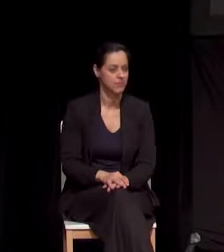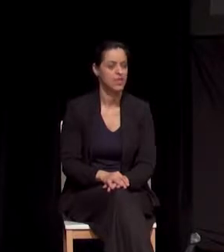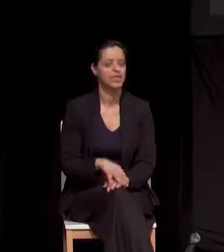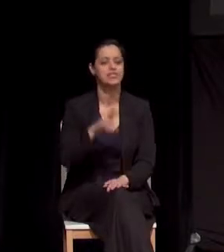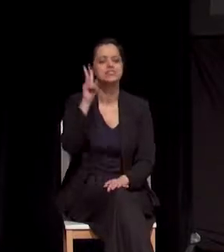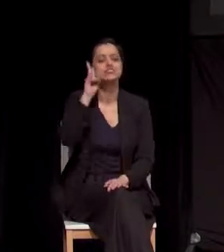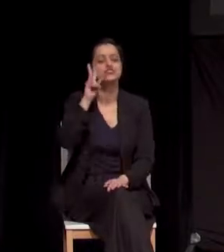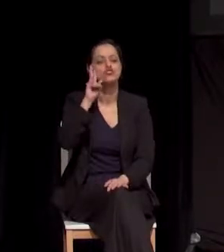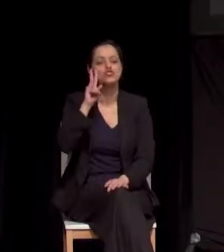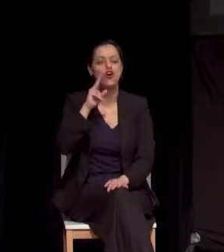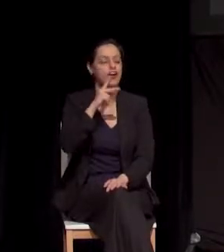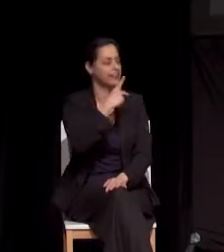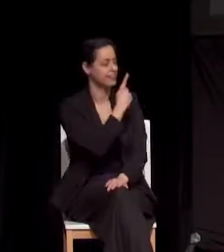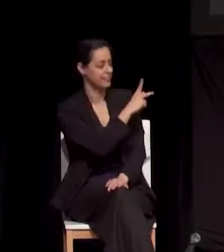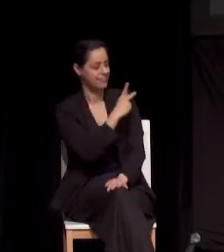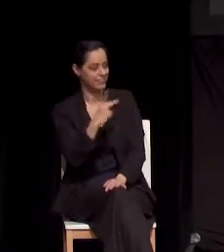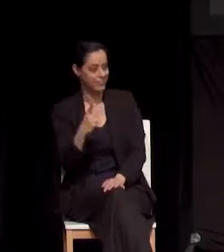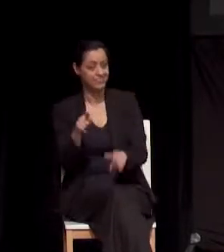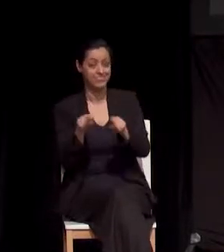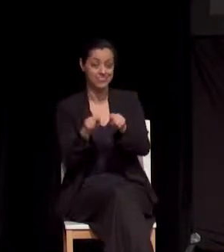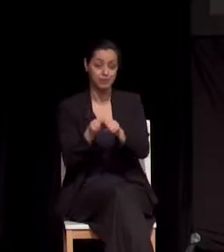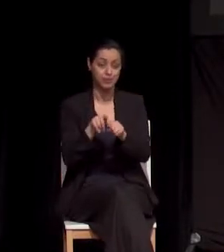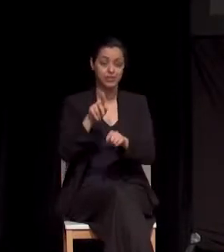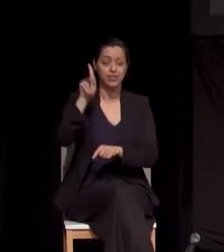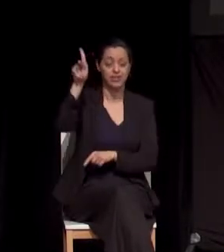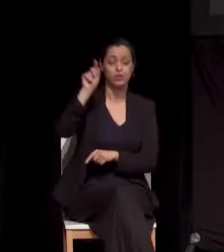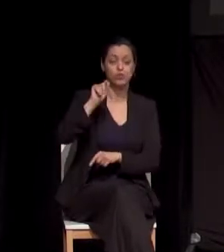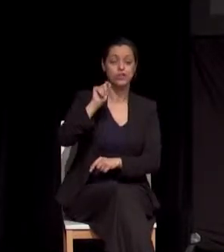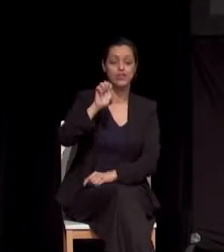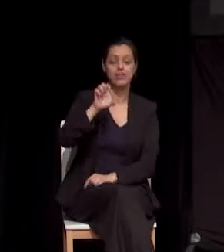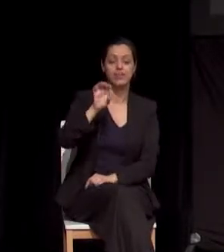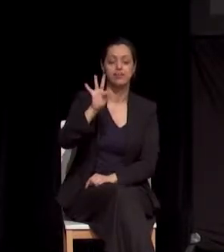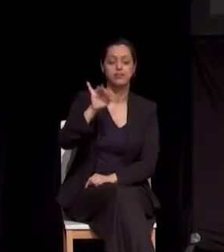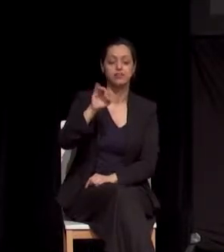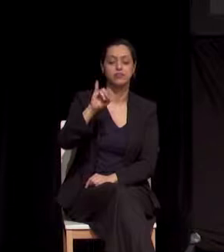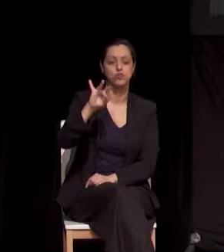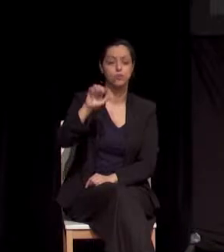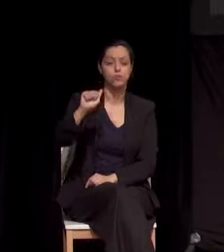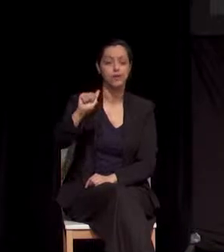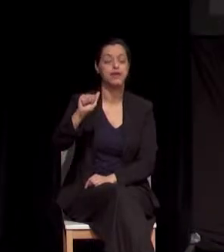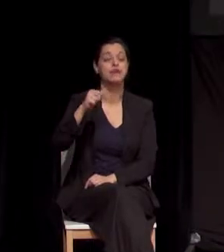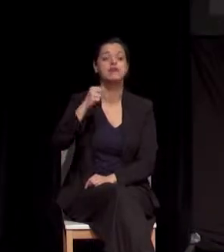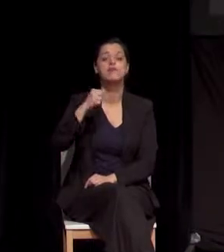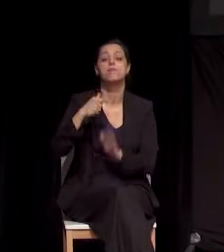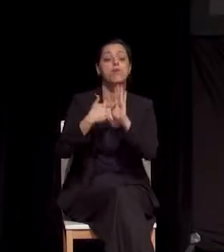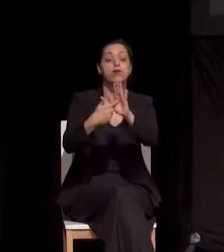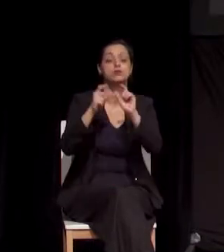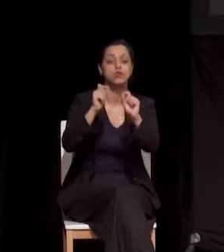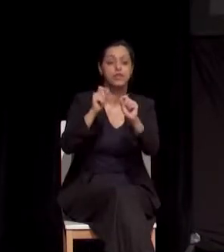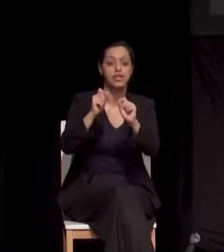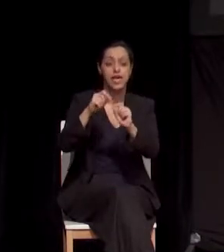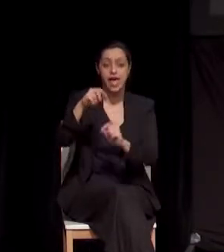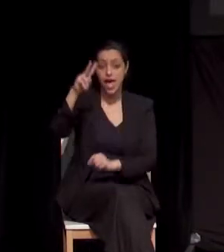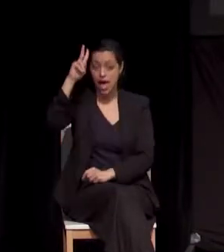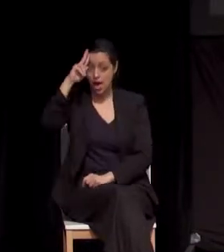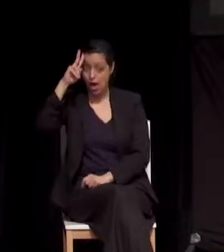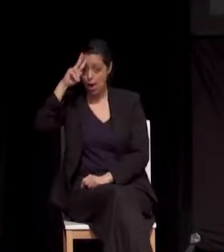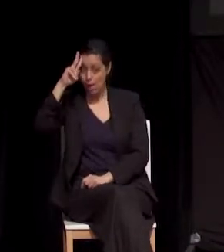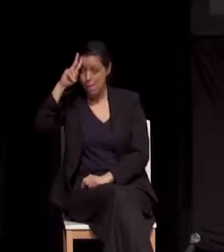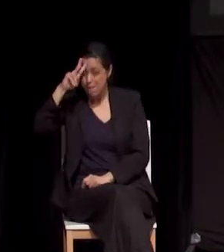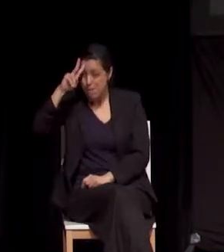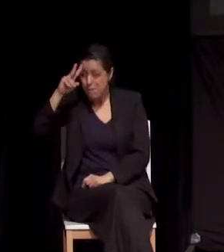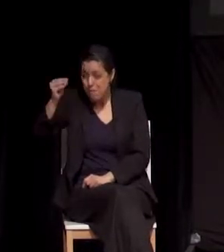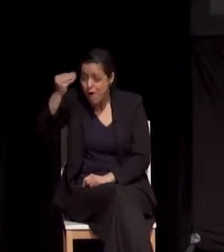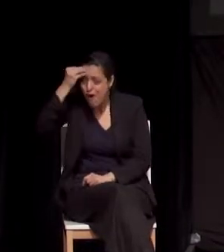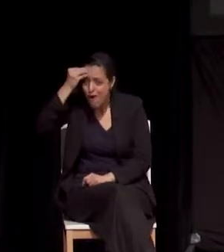dizia Haile Selassie da Etiópia, a memória do povo é muito maior que a folia dos tiranos. Tem